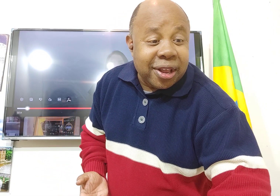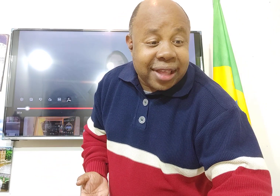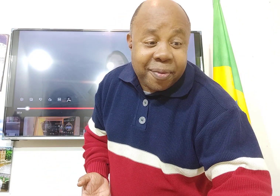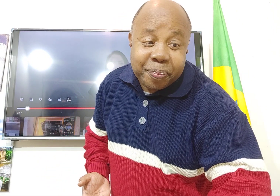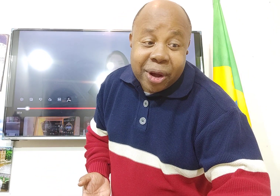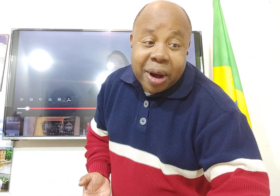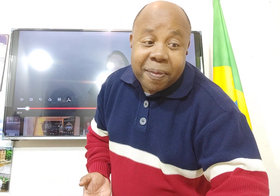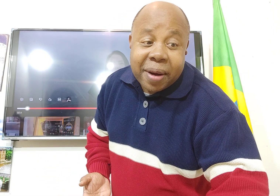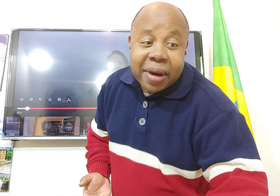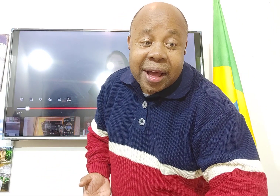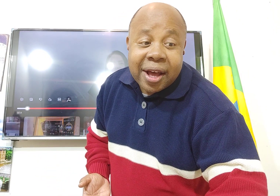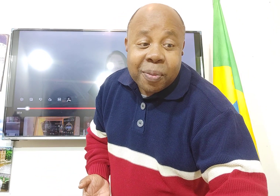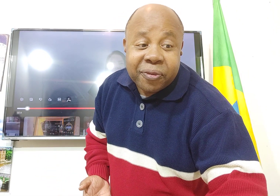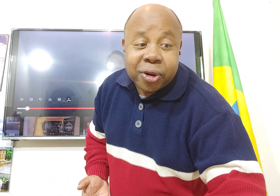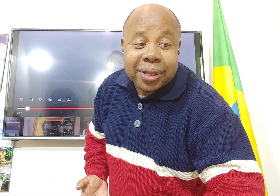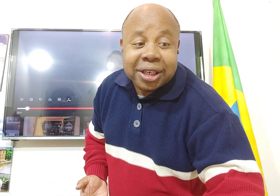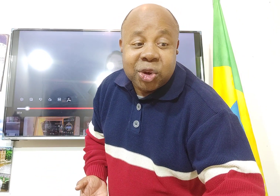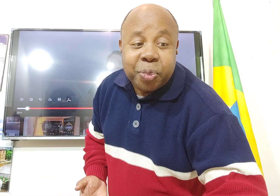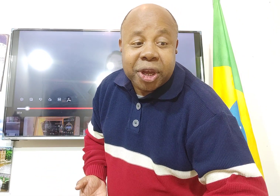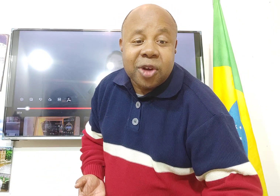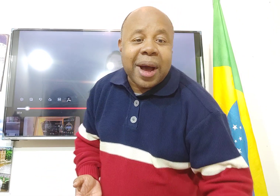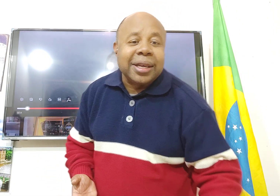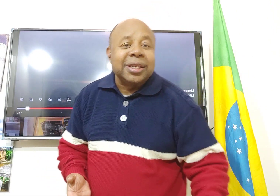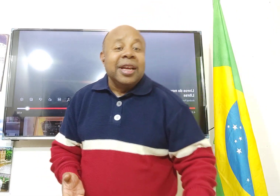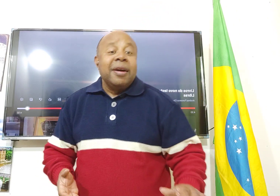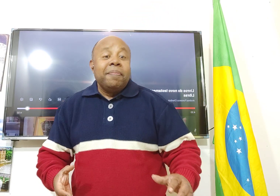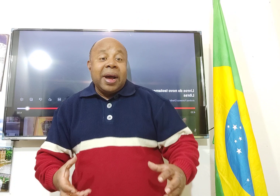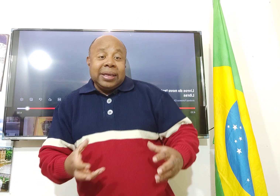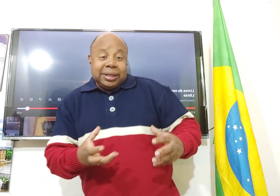até dar uma forçadinha um pouquinho mais, mas